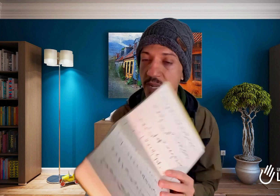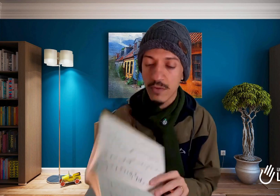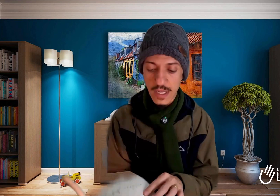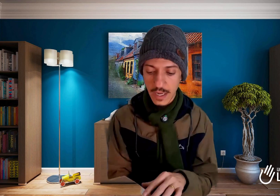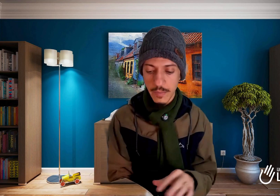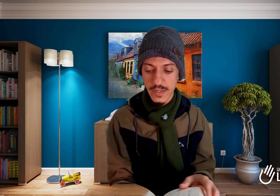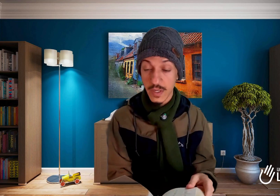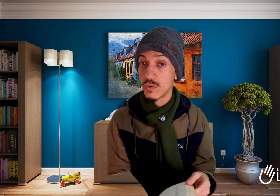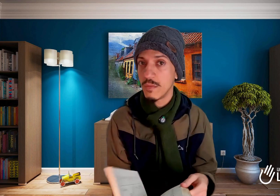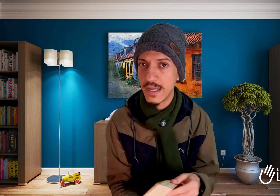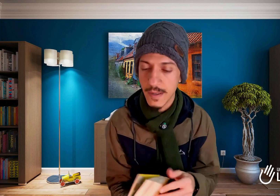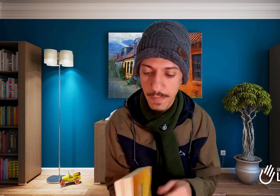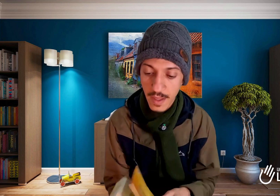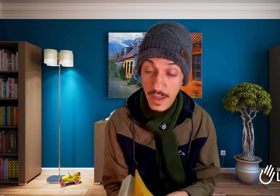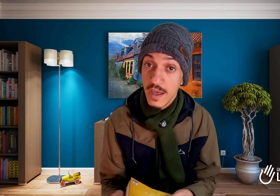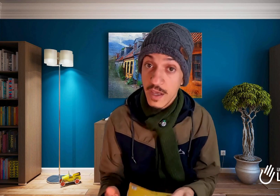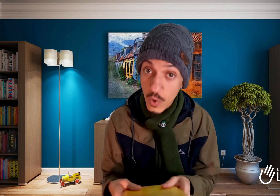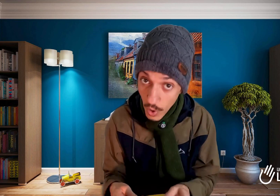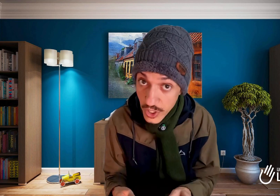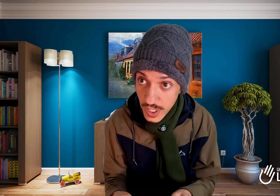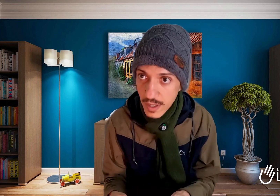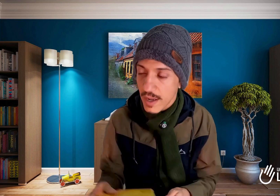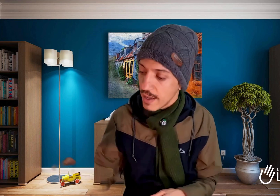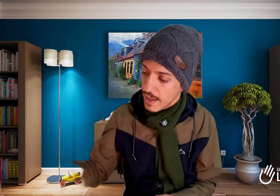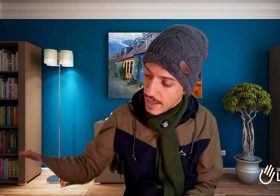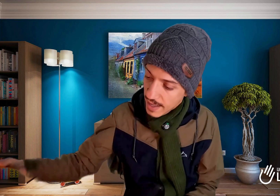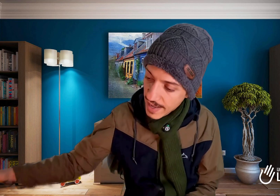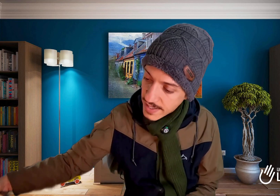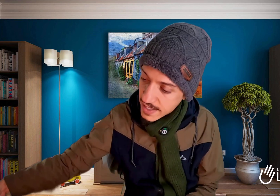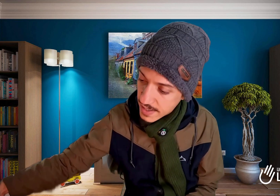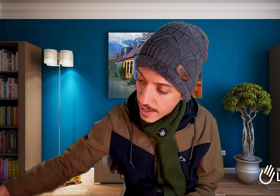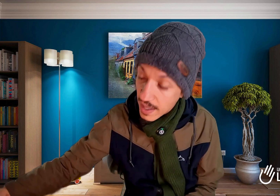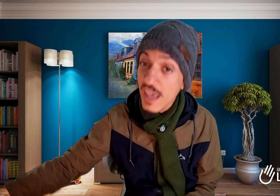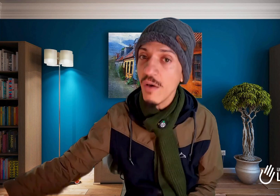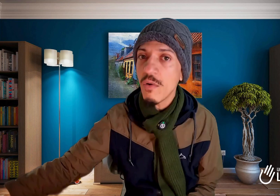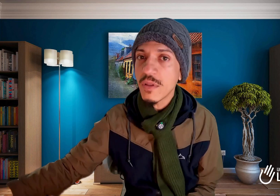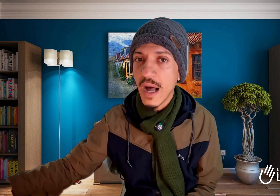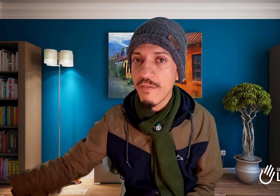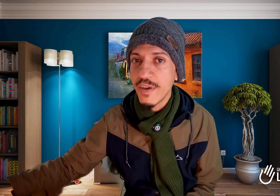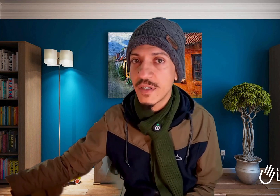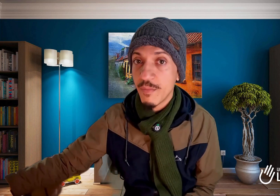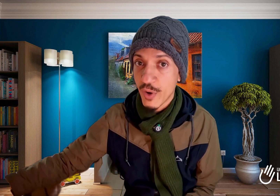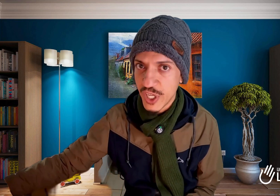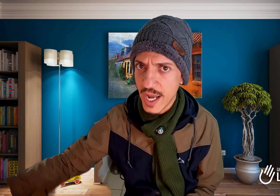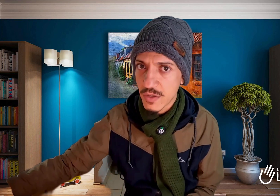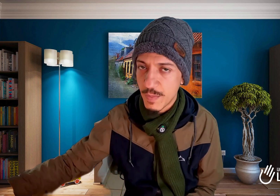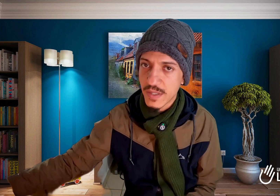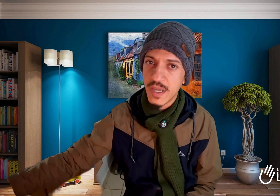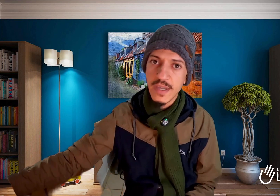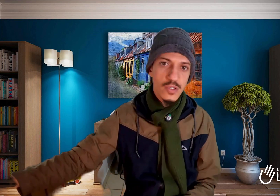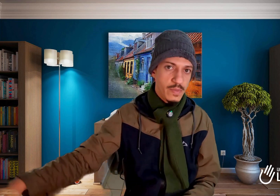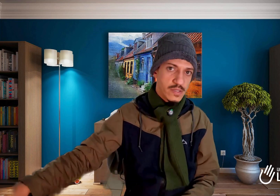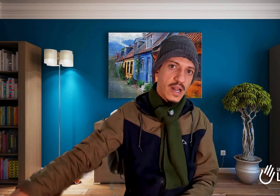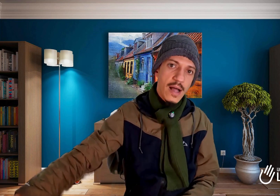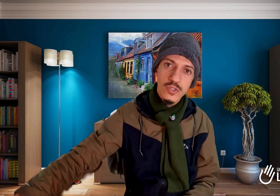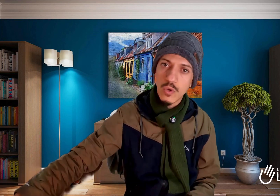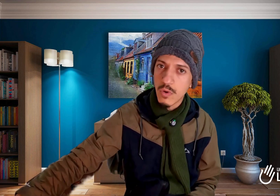em Libras e tudo mais. E hoje existem incontáveis projetos, pesquisas de mestrado, de doutorado, ou